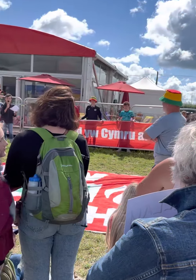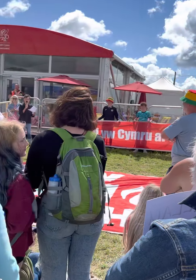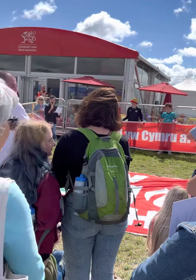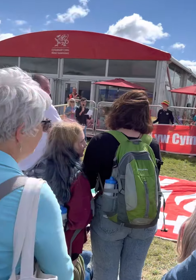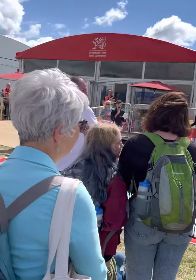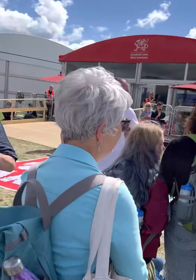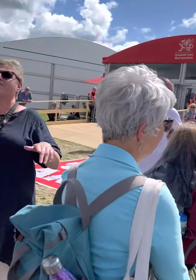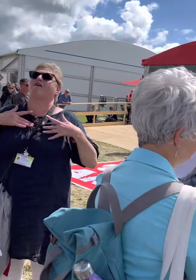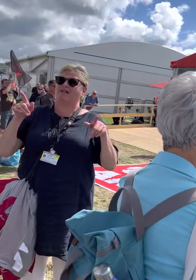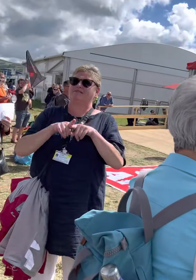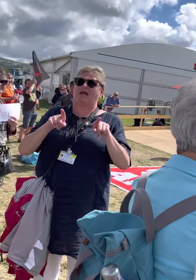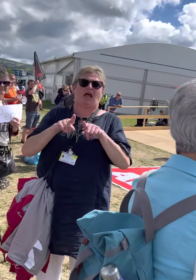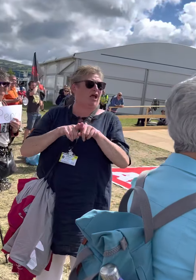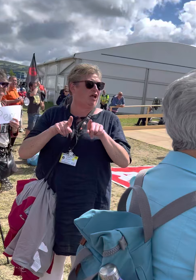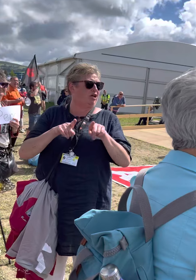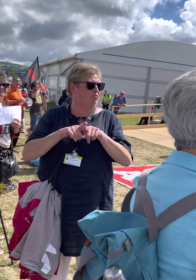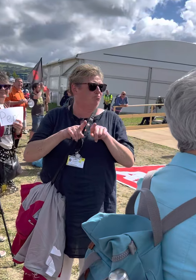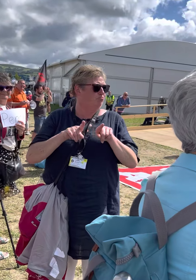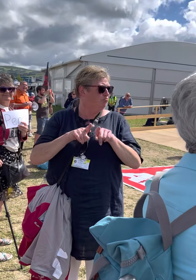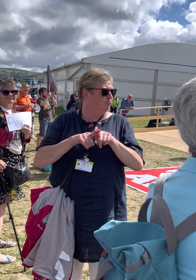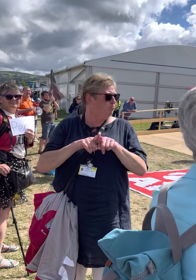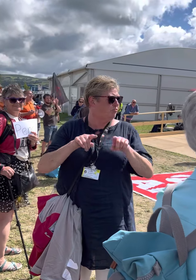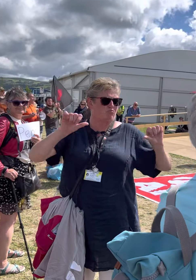Dwi'n teimlo